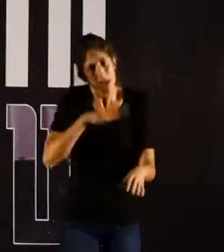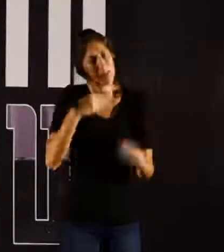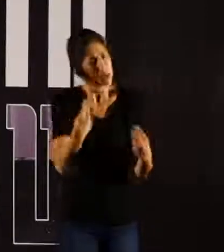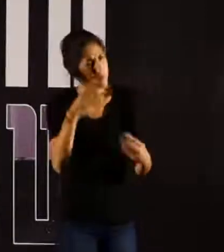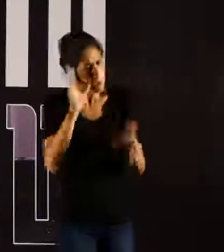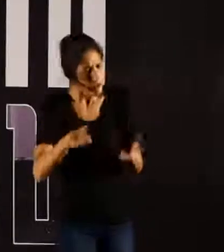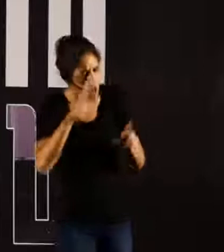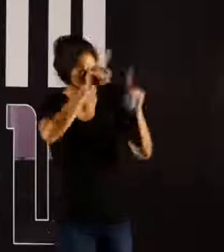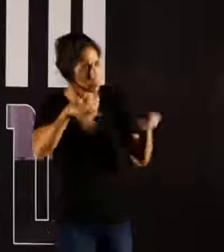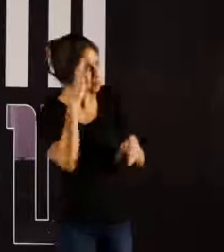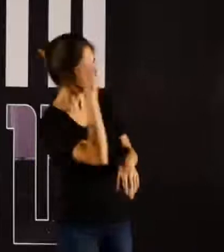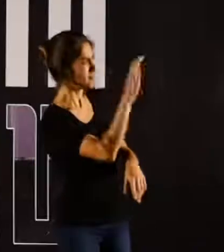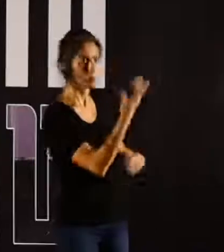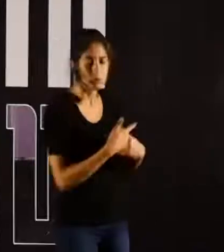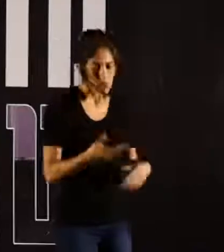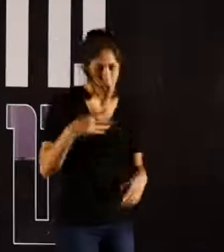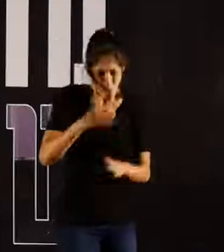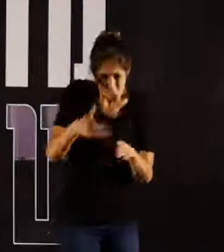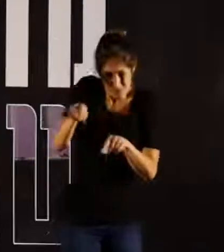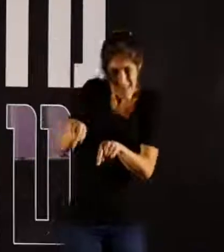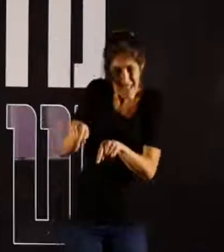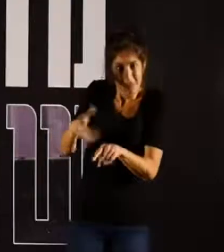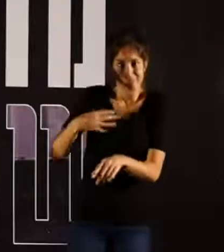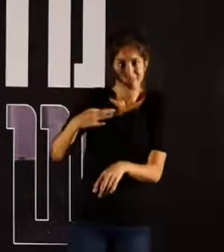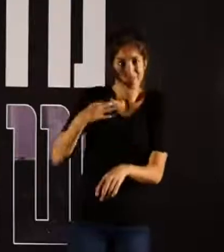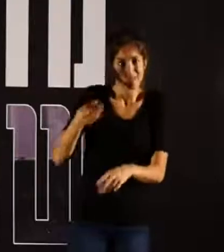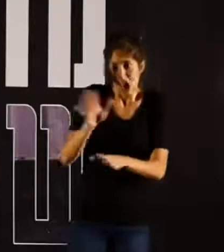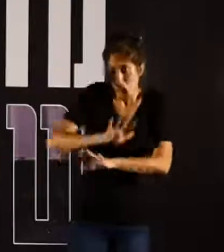לתצפית. חוץ מזה, לא היה אכפת לנו משום דבר.